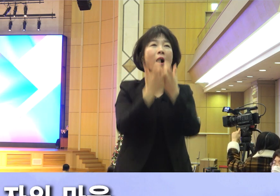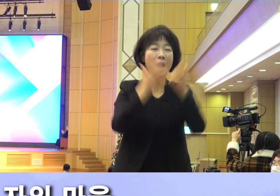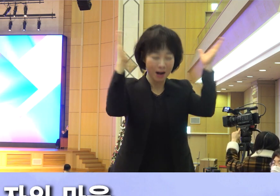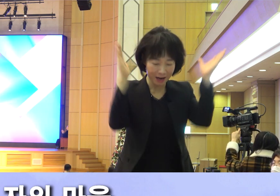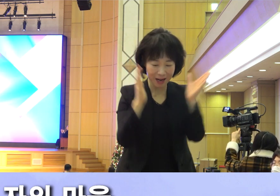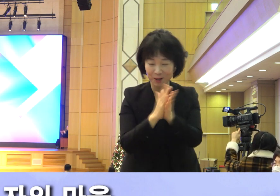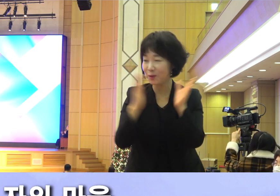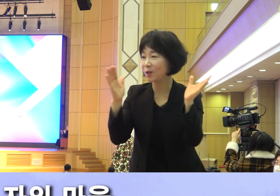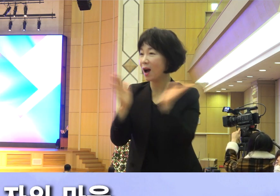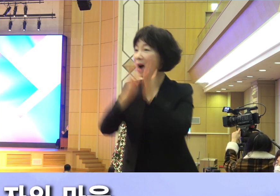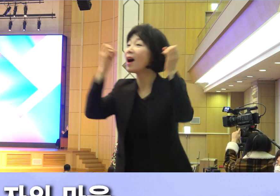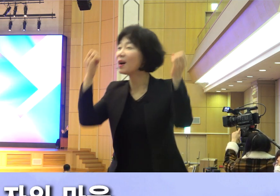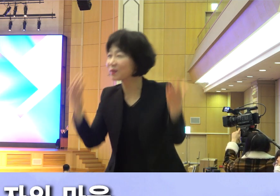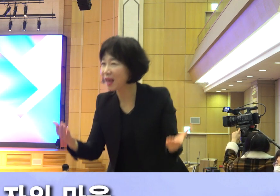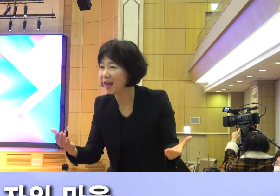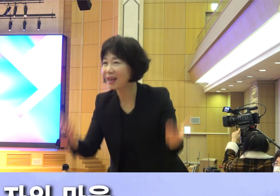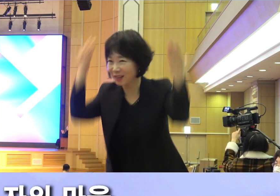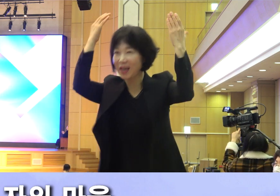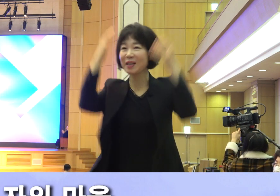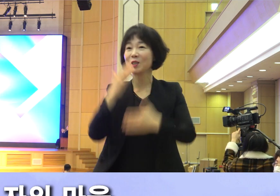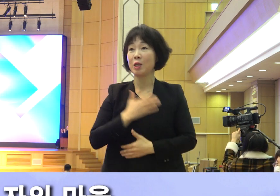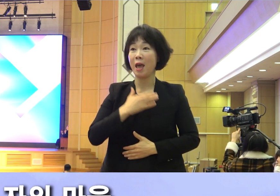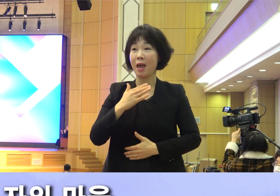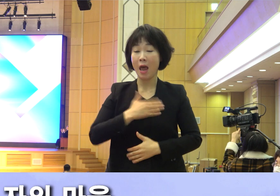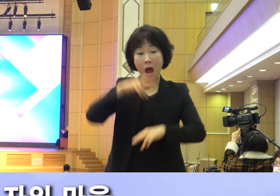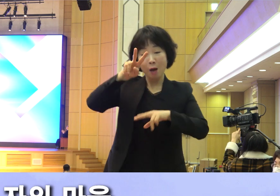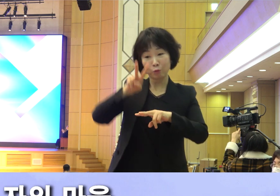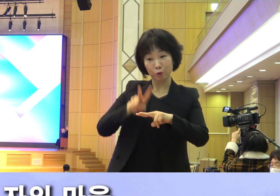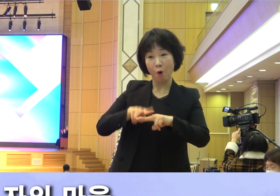넘치네. 할렐루야. 내게